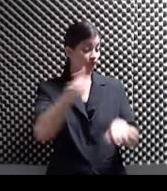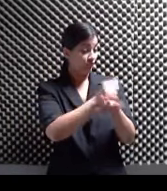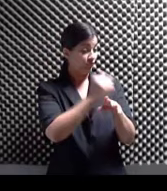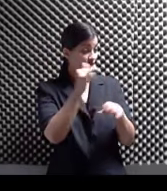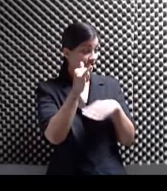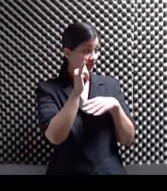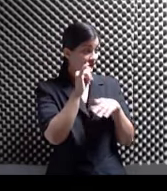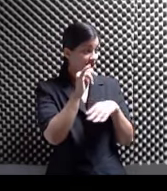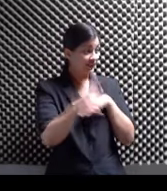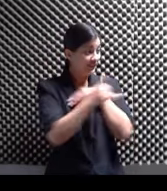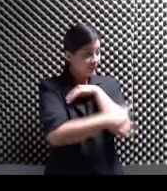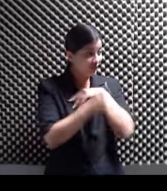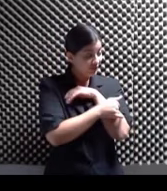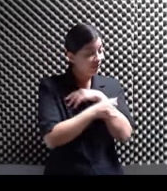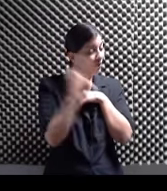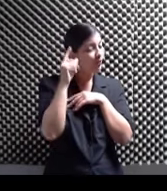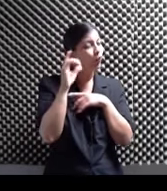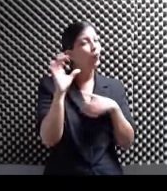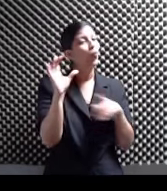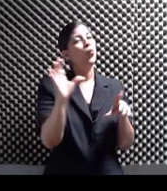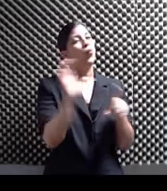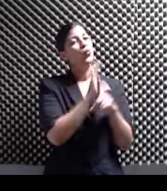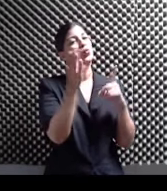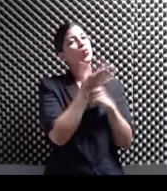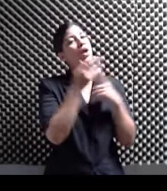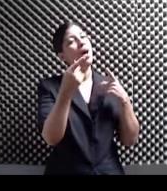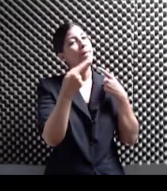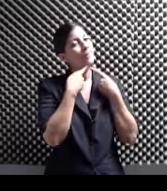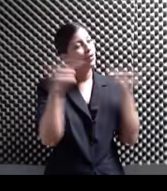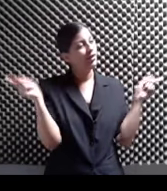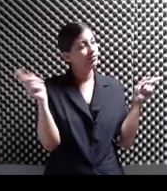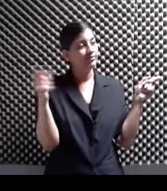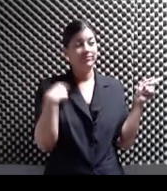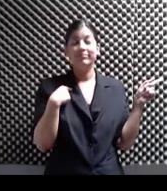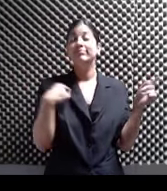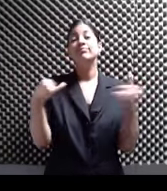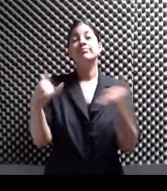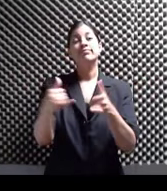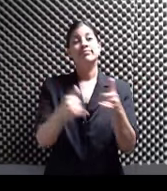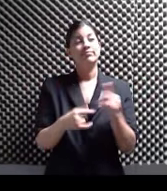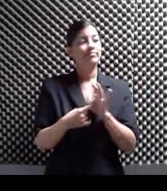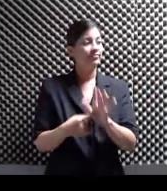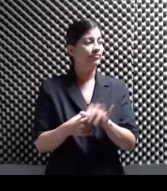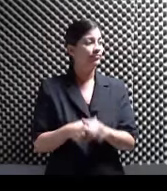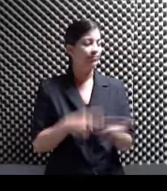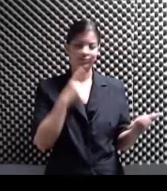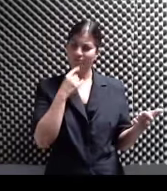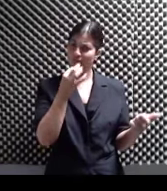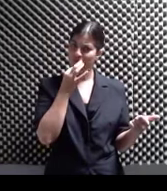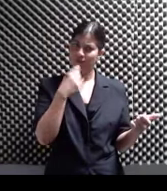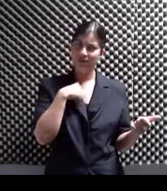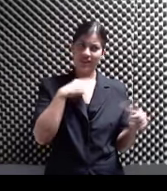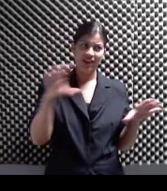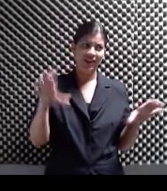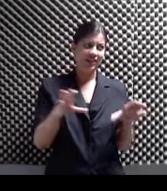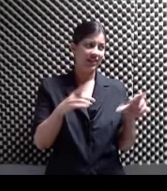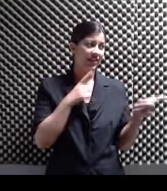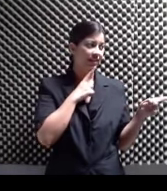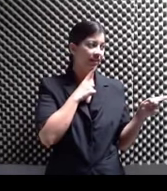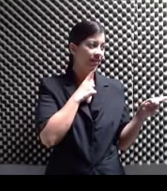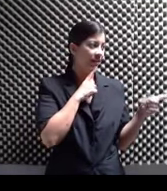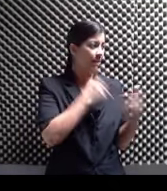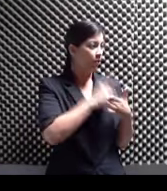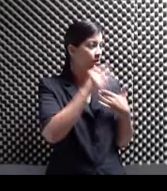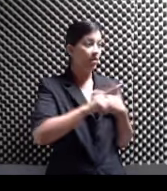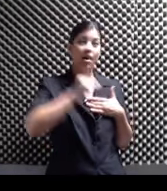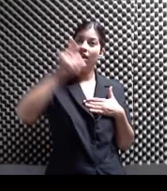Y nos trae, como siempre, una trivia. Vamos a ver qué trae. ¿Crees que Javier camine sobre el fuego? Un día de esto deberíamos hacer este programa directamente desde el nido.